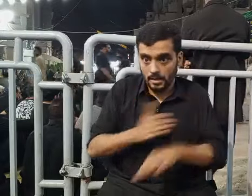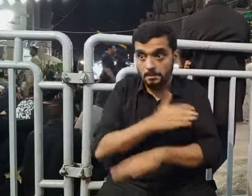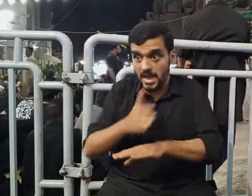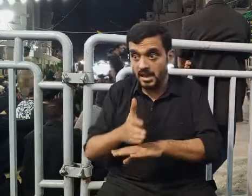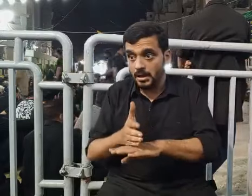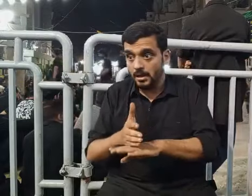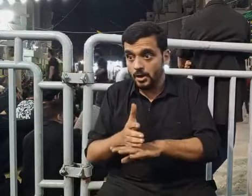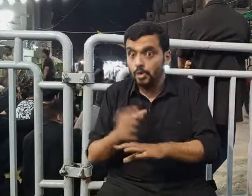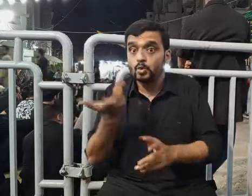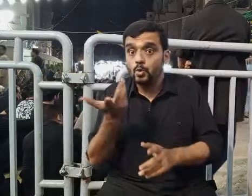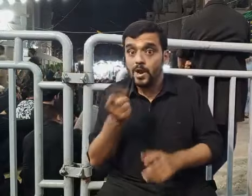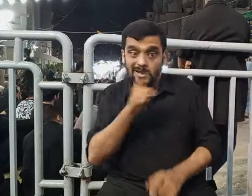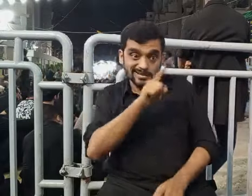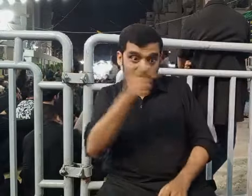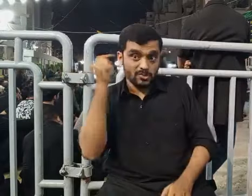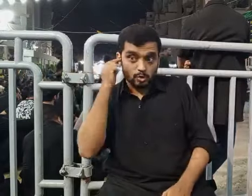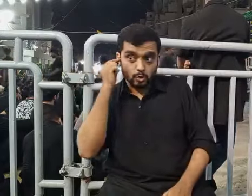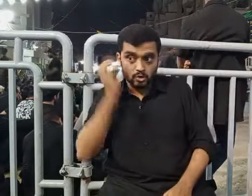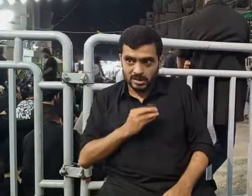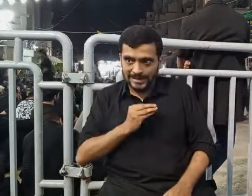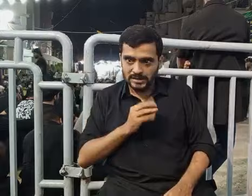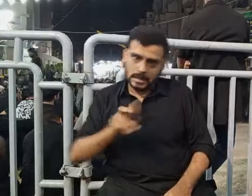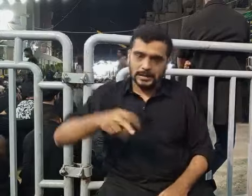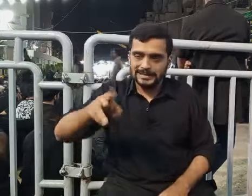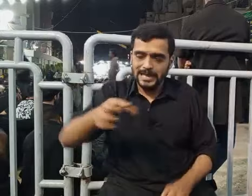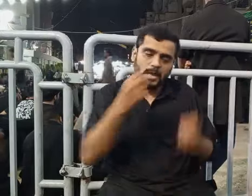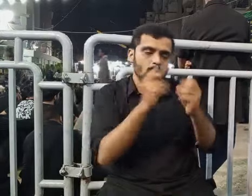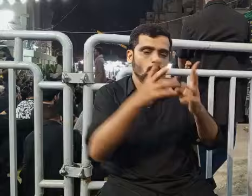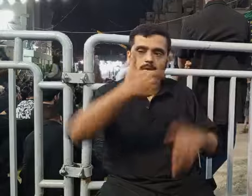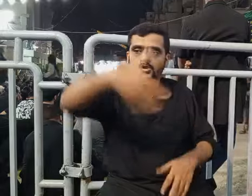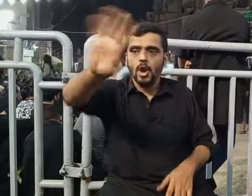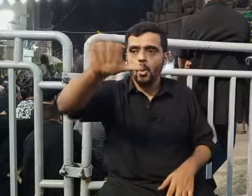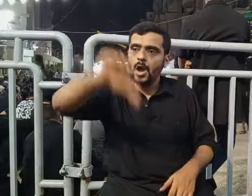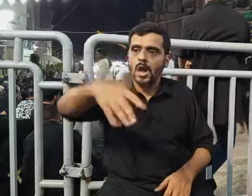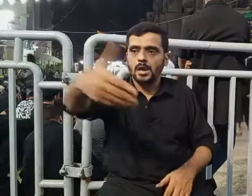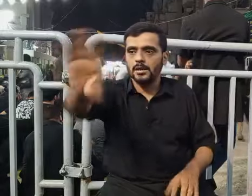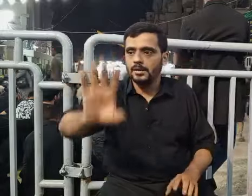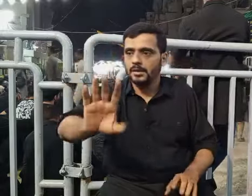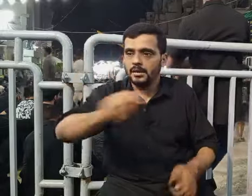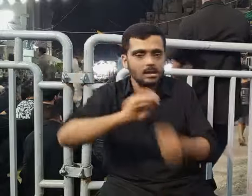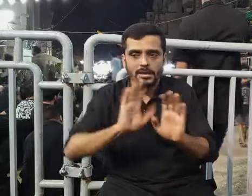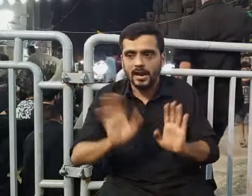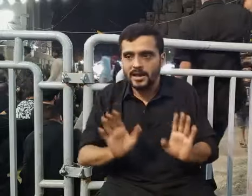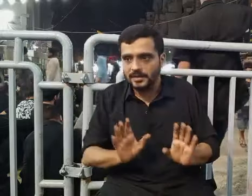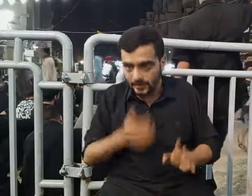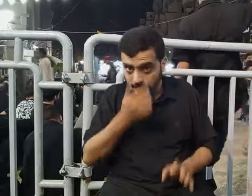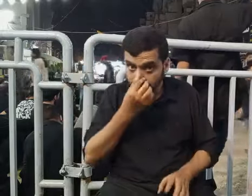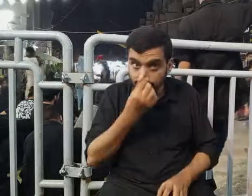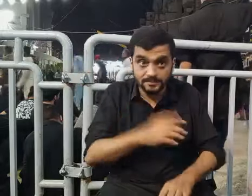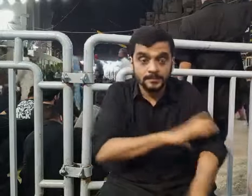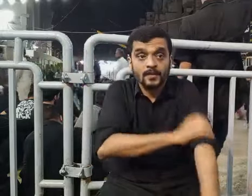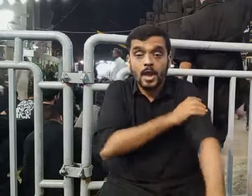کا نمبردار، وہاں سے دوڑے حسن اور حیدر کرار،